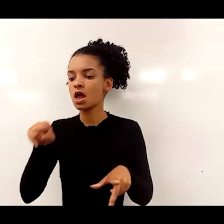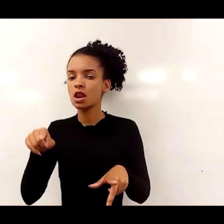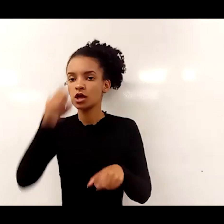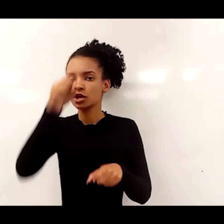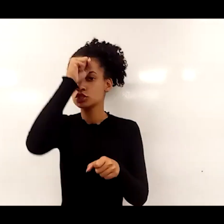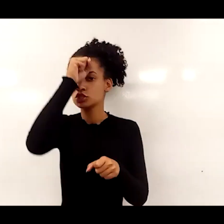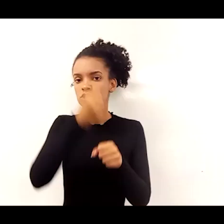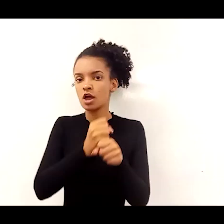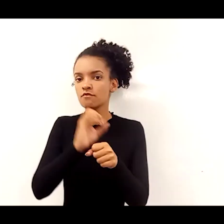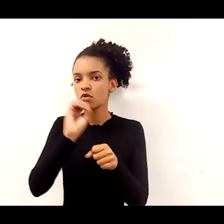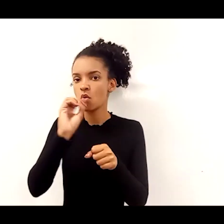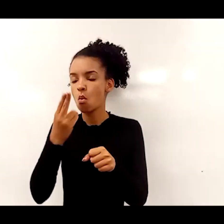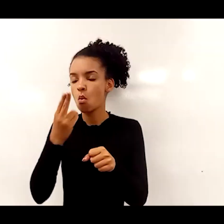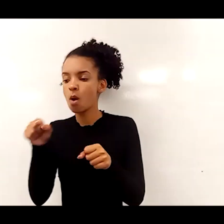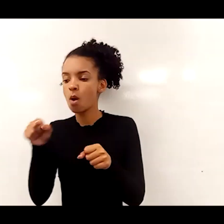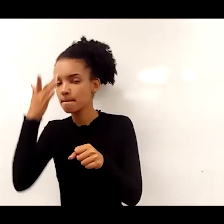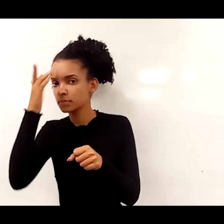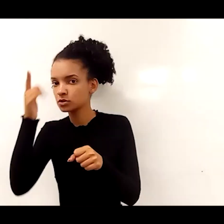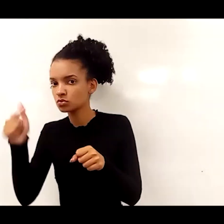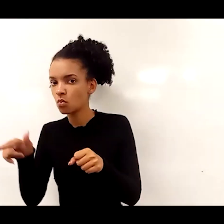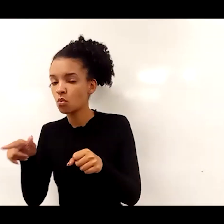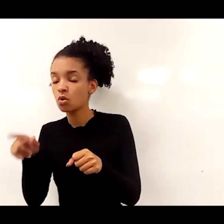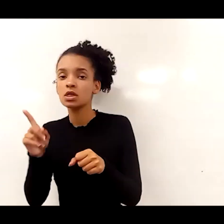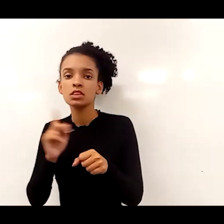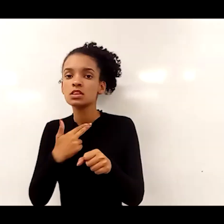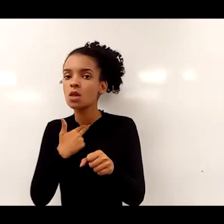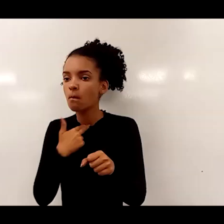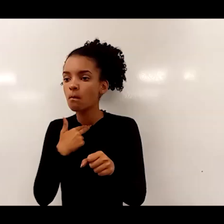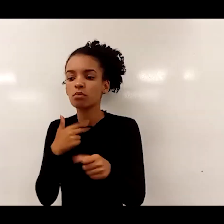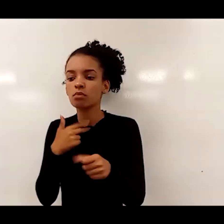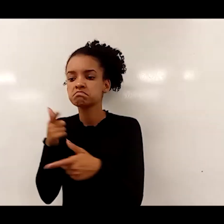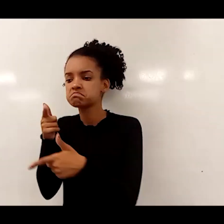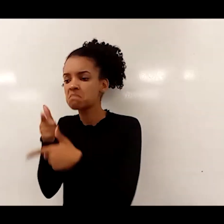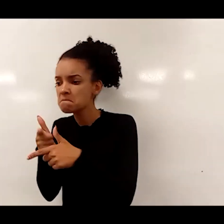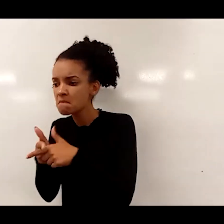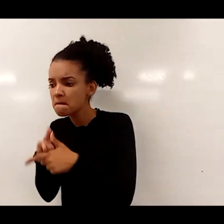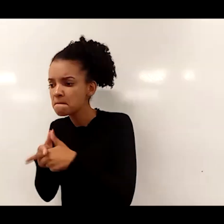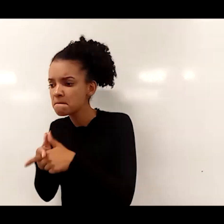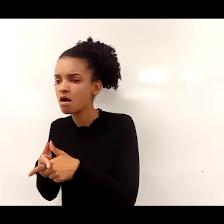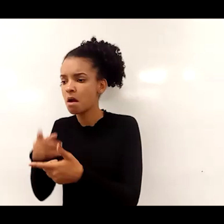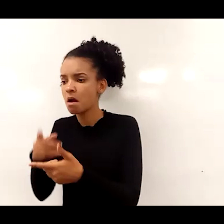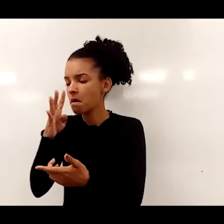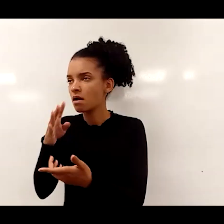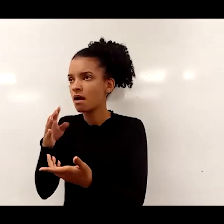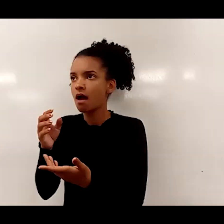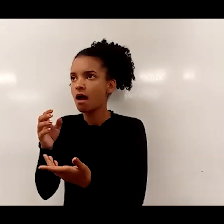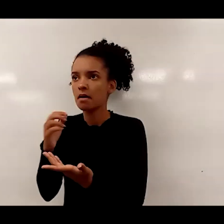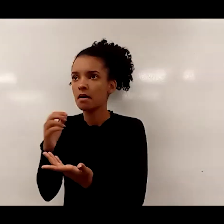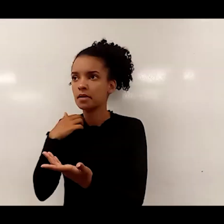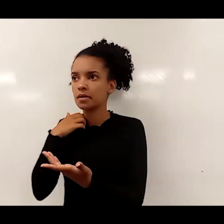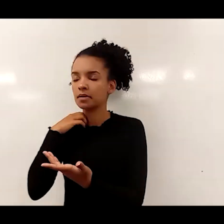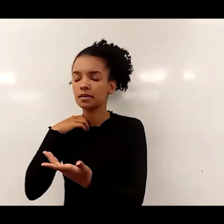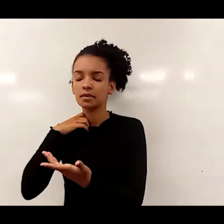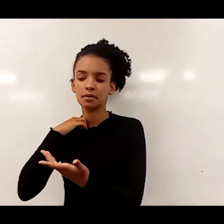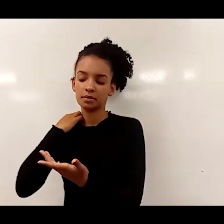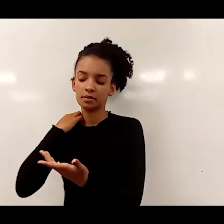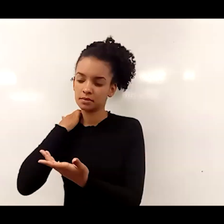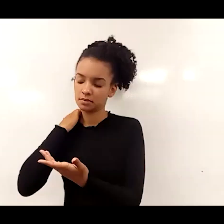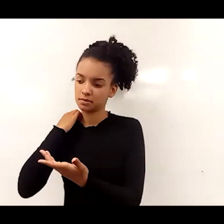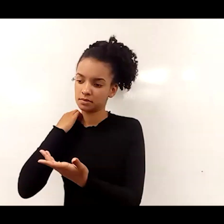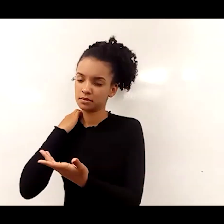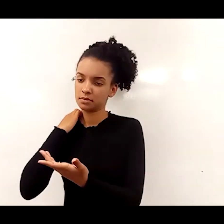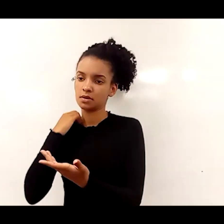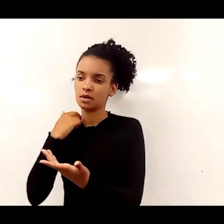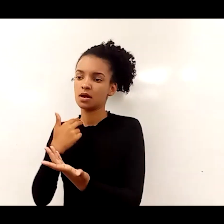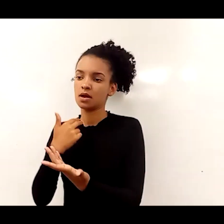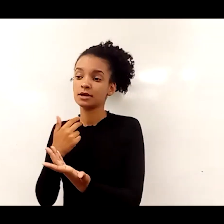rispidez, nem com ameaças, o seu subordinado. No trabalho, ele é o seu subordinado para executar um bom serviço,